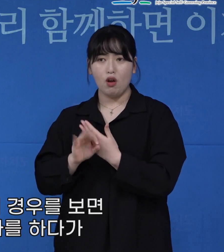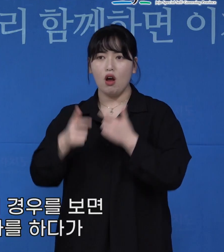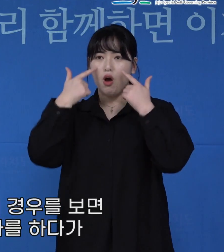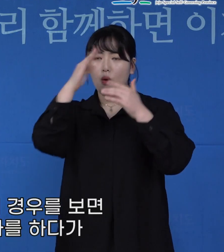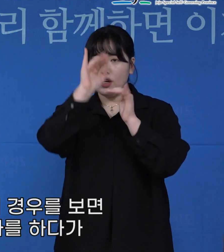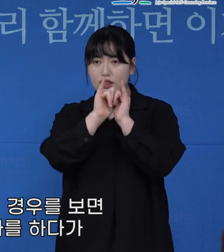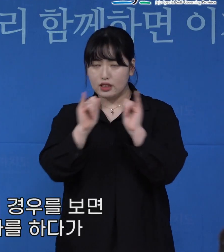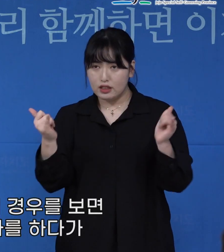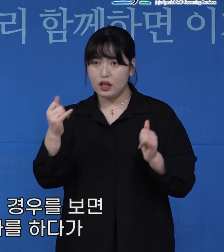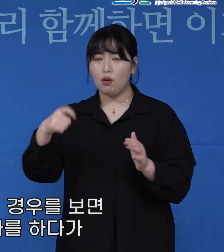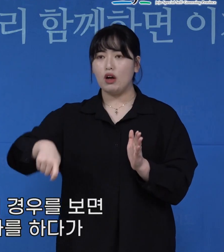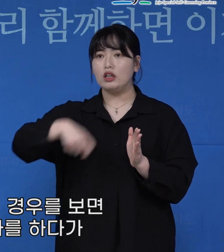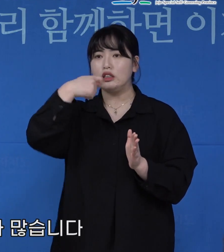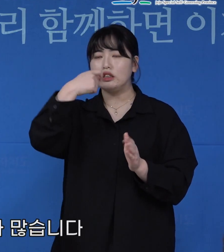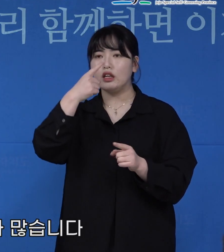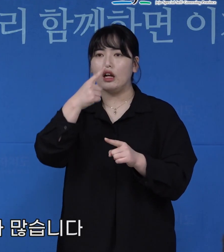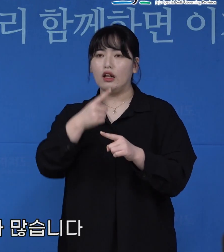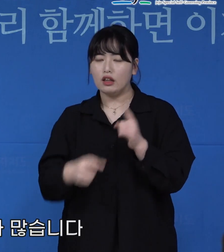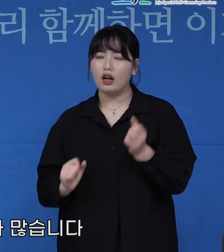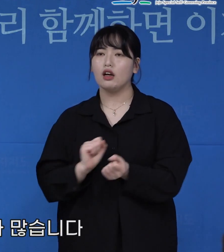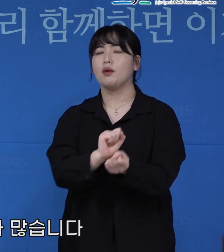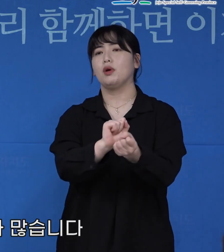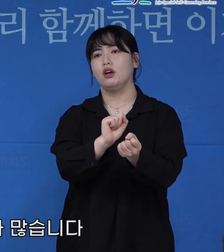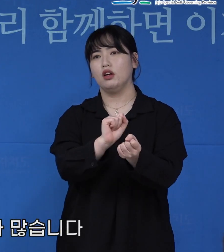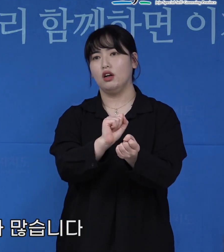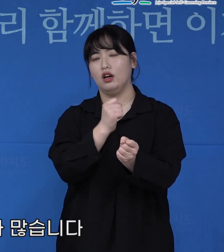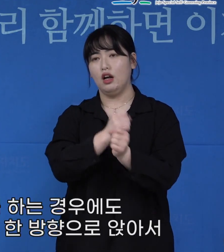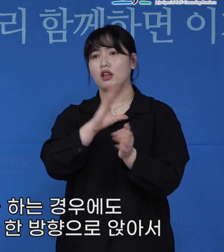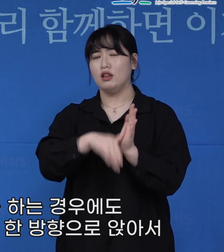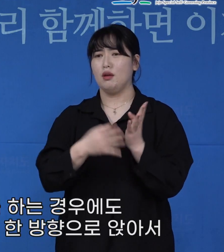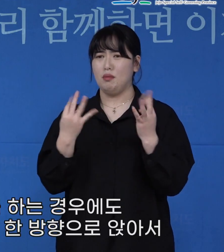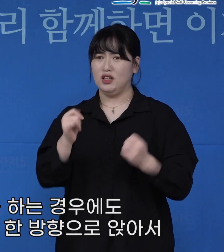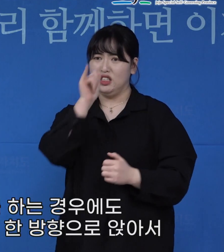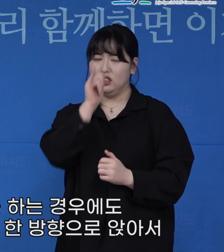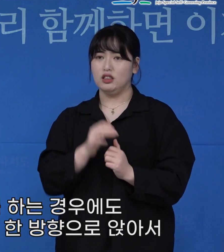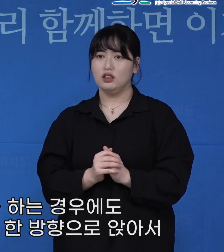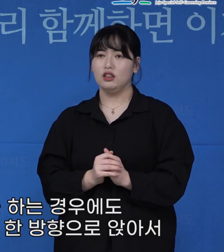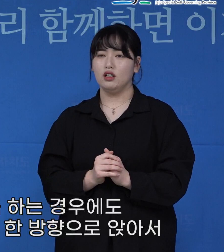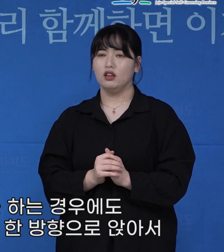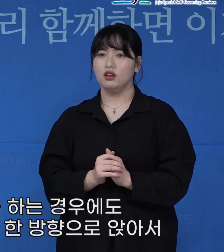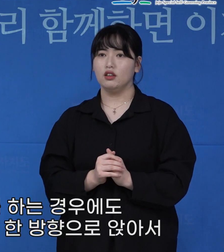확진자와 식사를 하다가 감염된 사례가 많습니다.